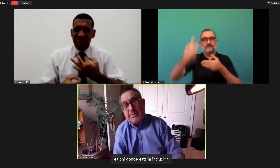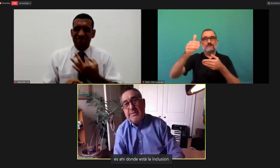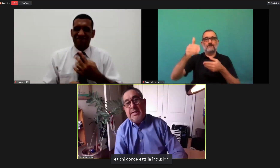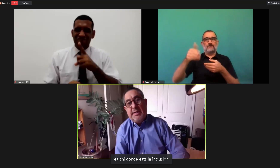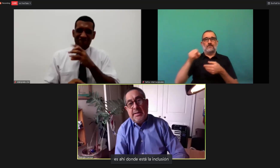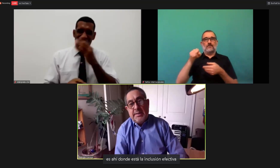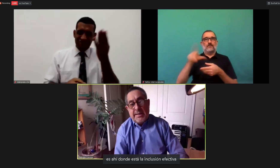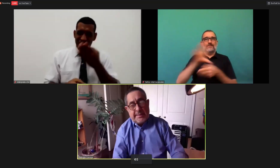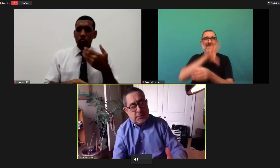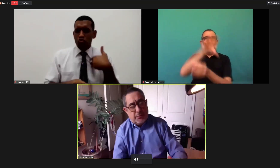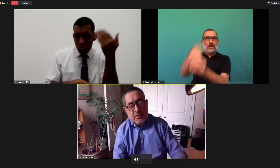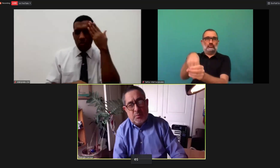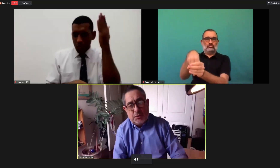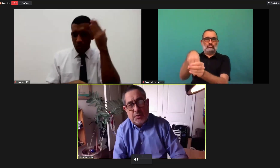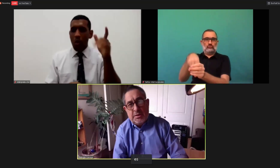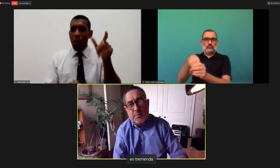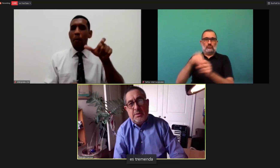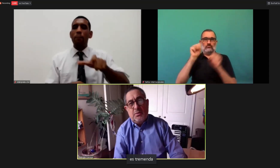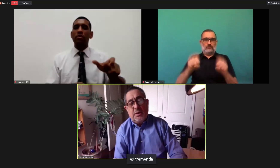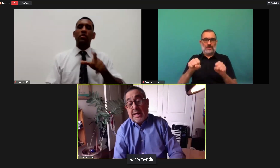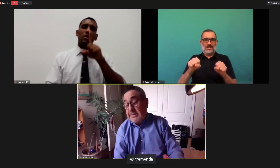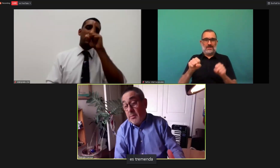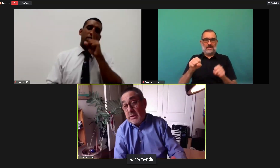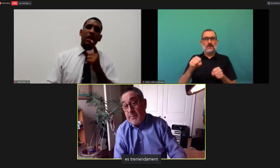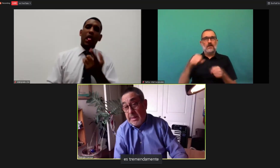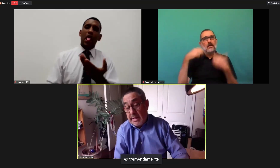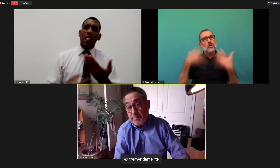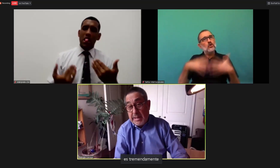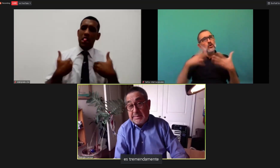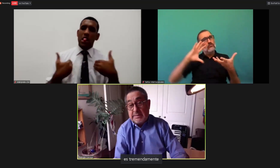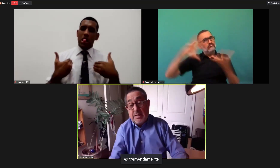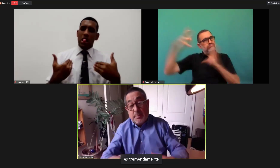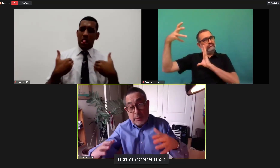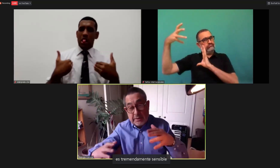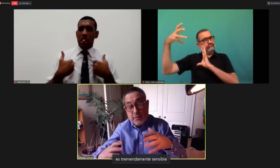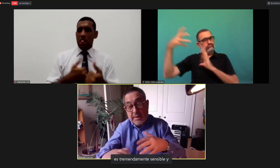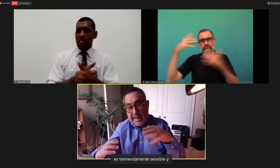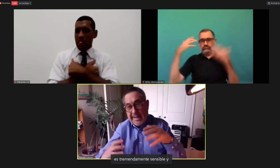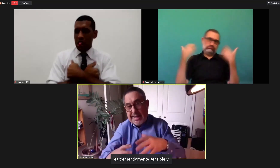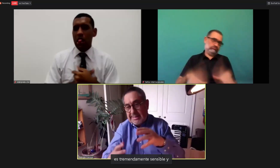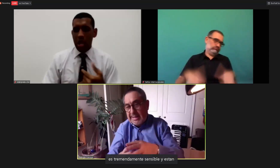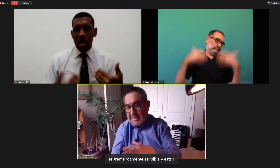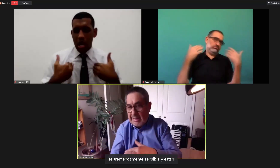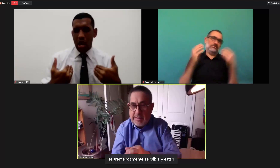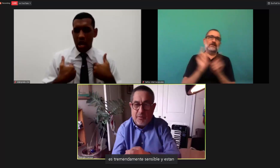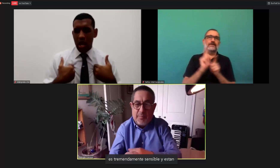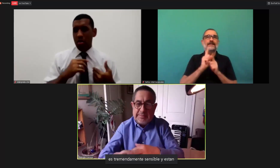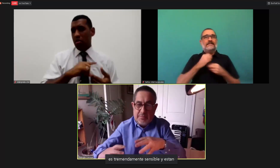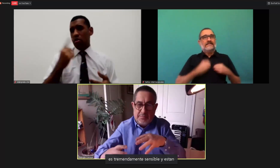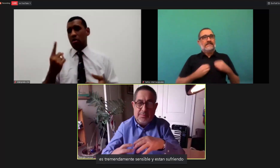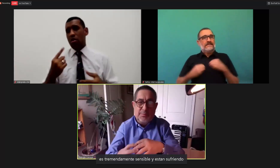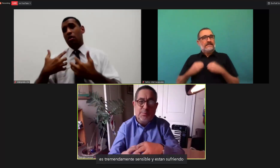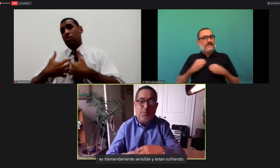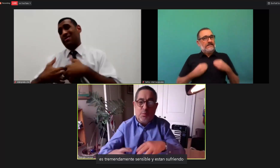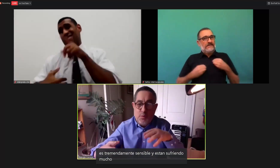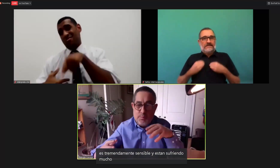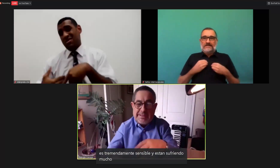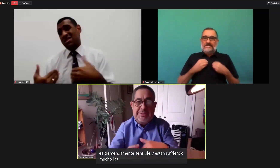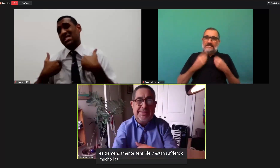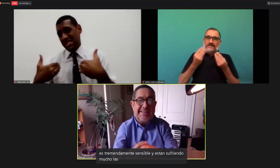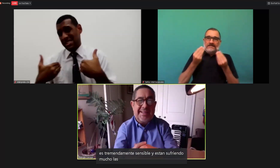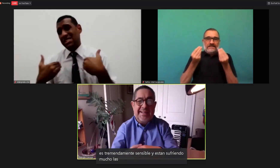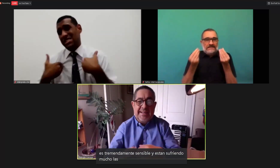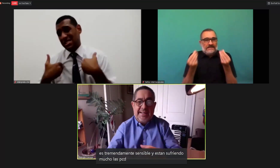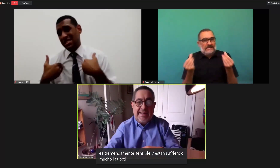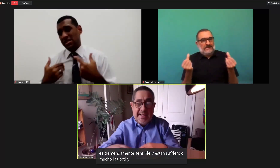con discapacidad están sufriendo mucho en este momento, así como también las empresas. Por tanto, hay que tratar de alguna forma hacer un